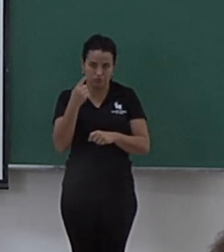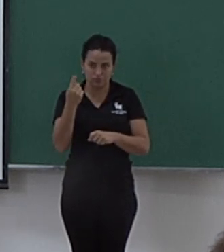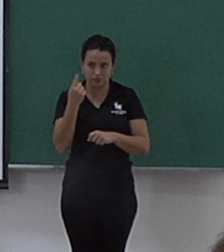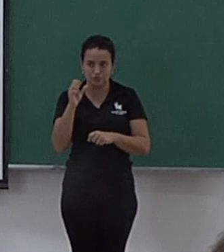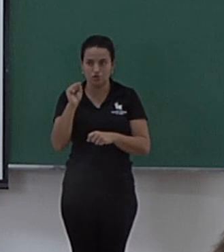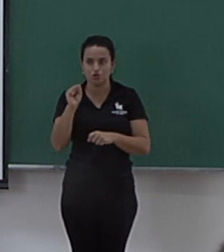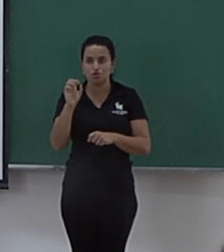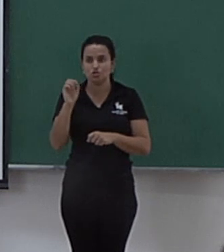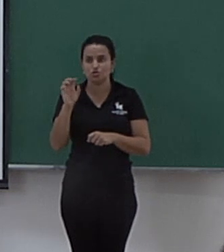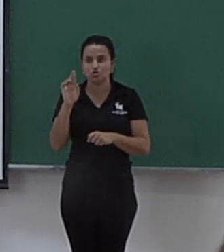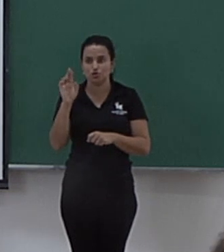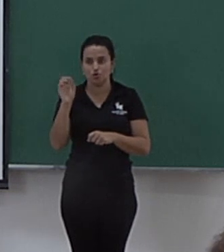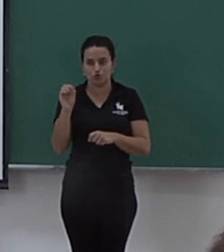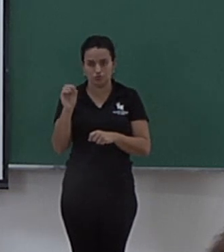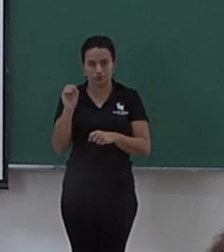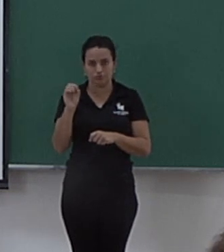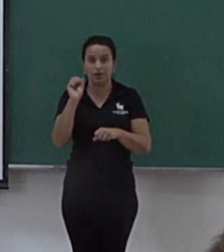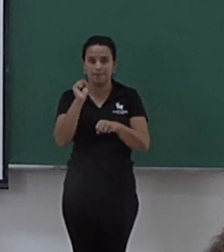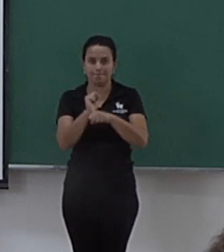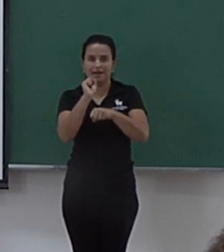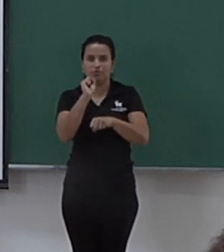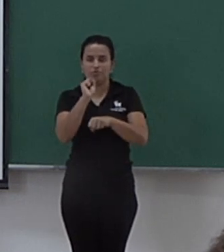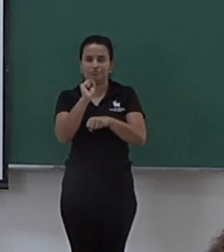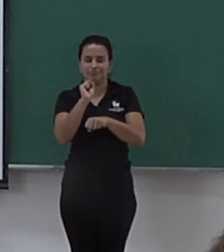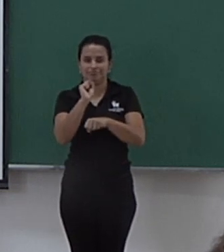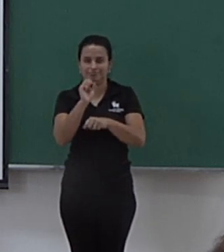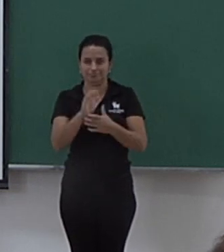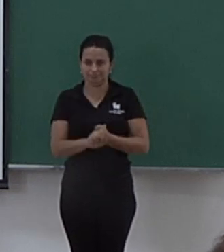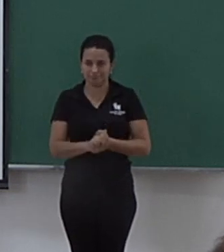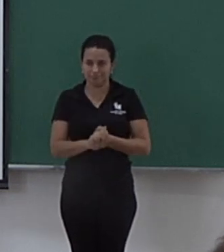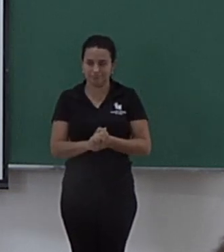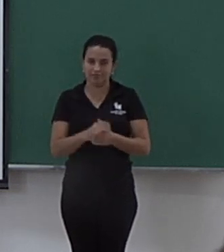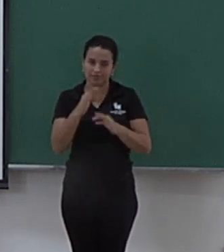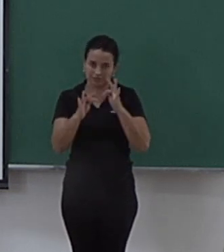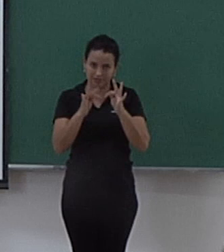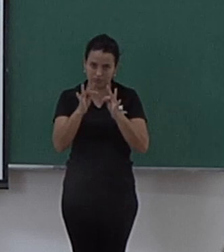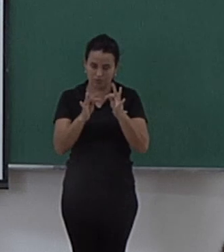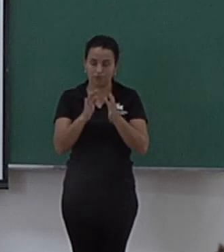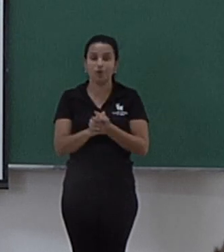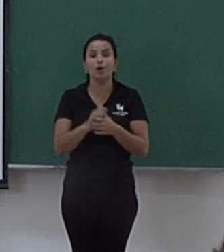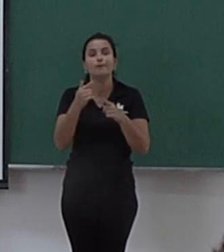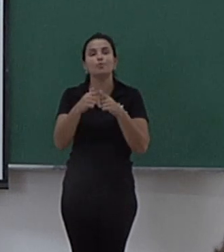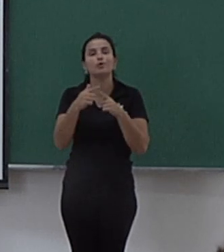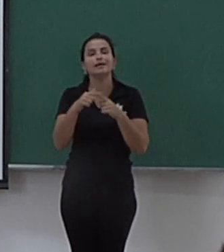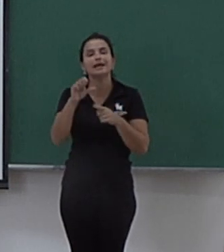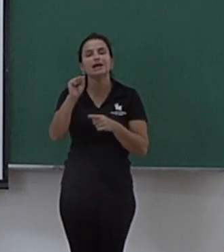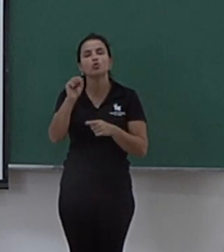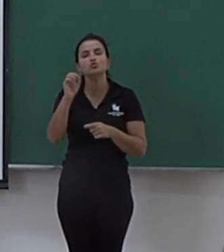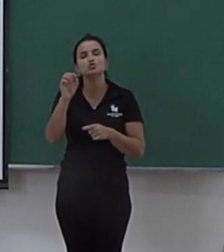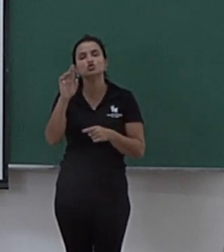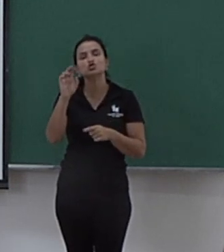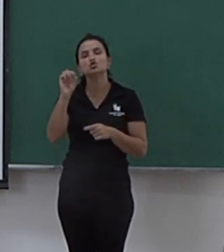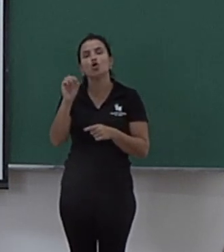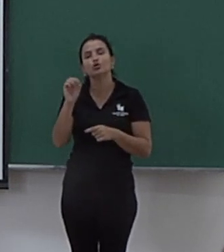soro fisiológico, que foi o que realmente parou a reação e acabou. É porque o soro fisiológico, o que é? Nada mais